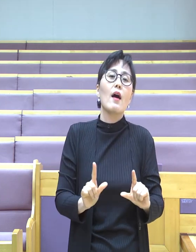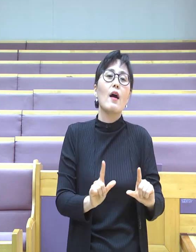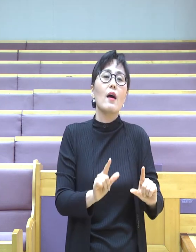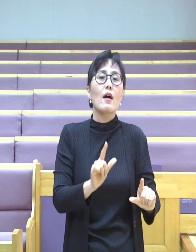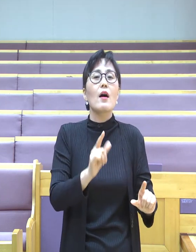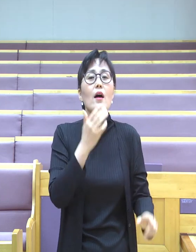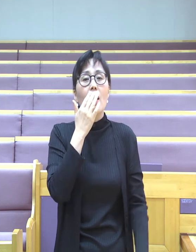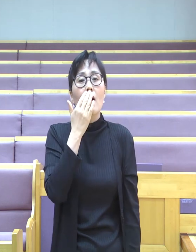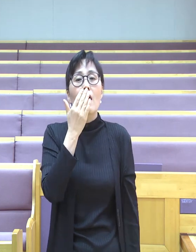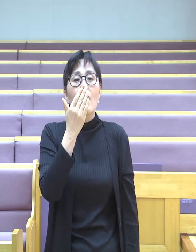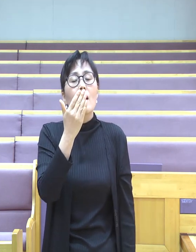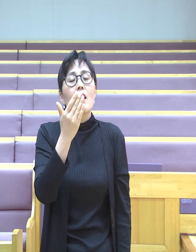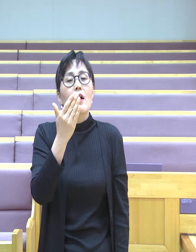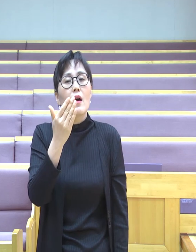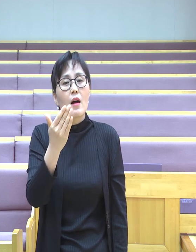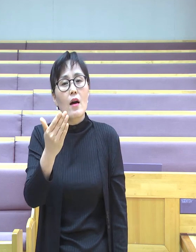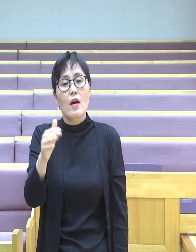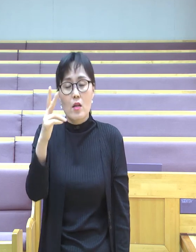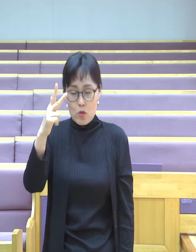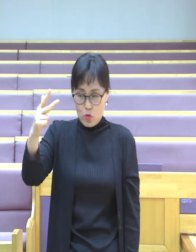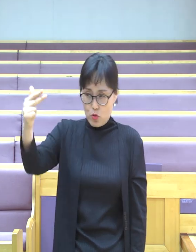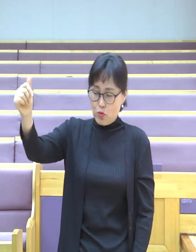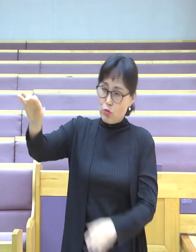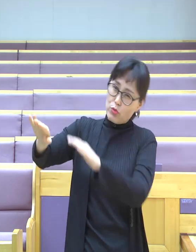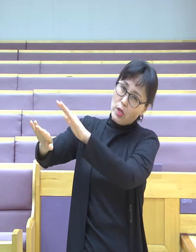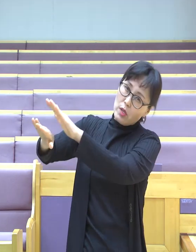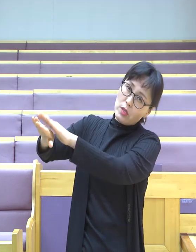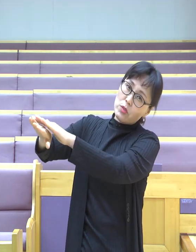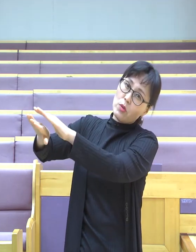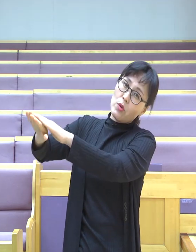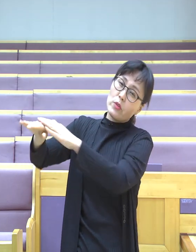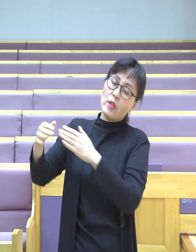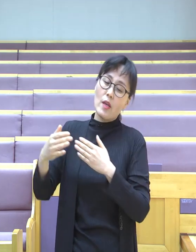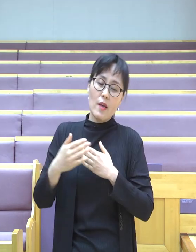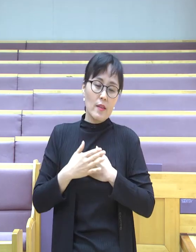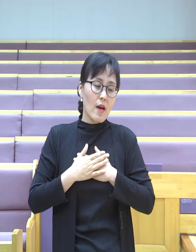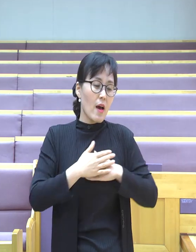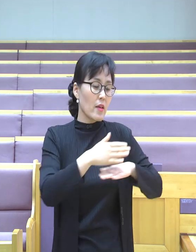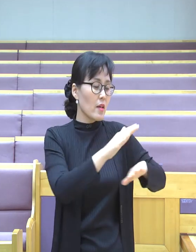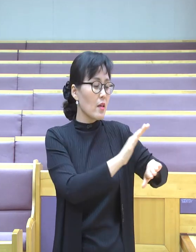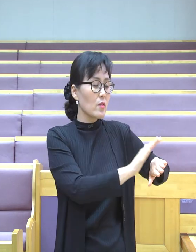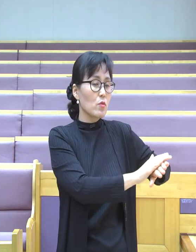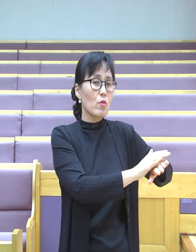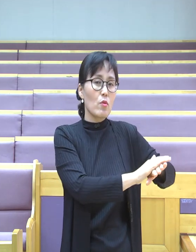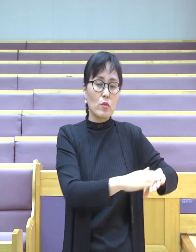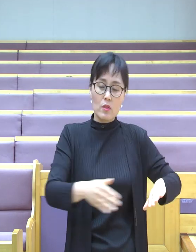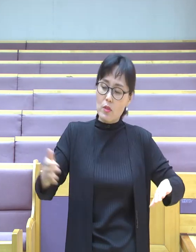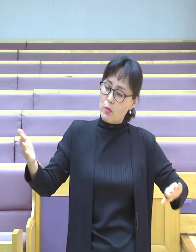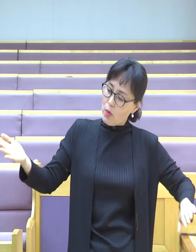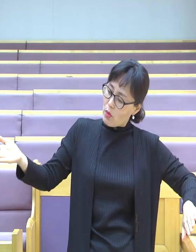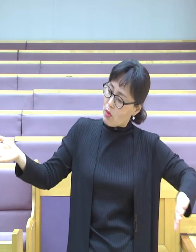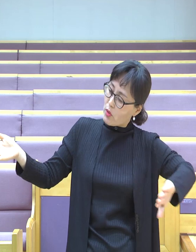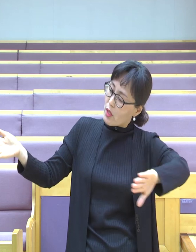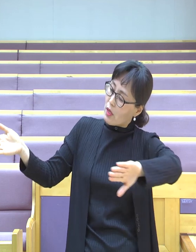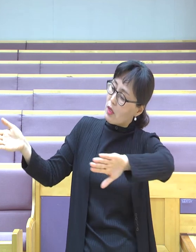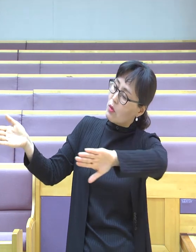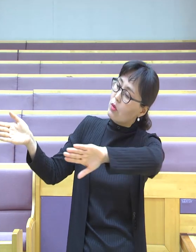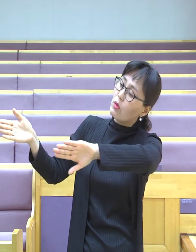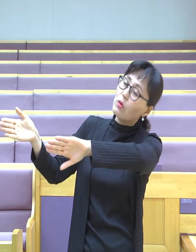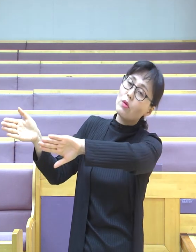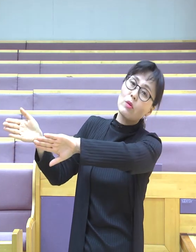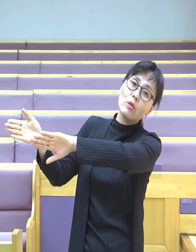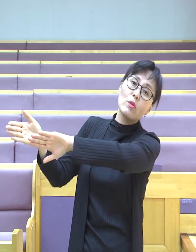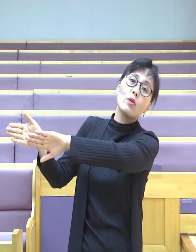살리라. 주의 손에 나의 손을 포개고 주의 손에 나의 손을 포개고